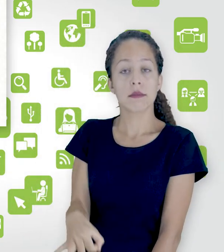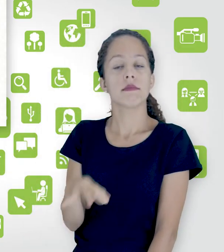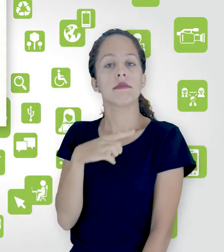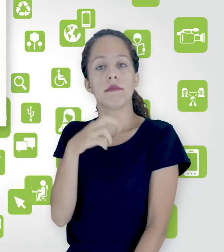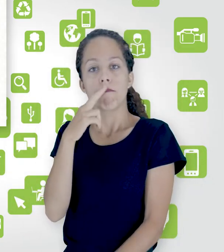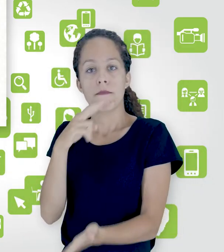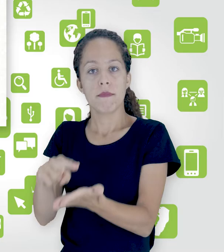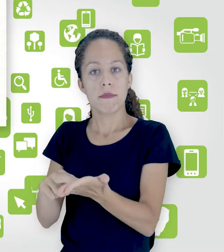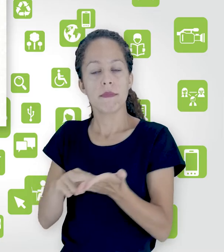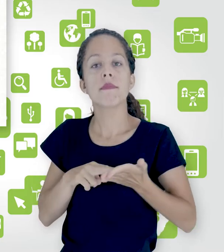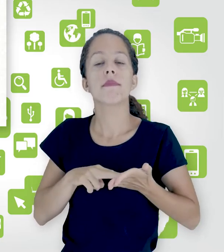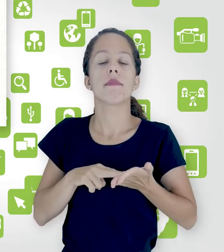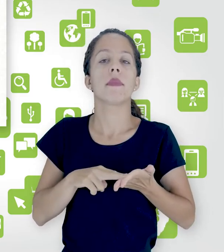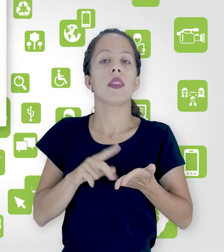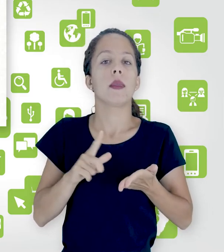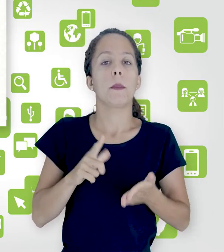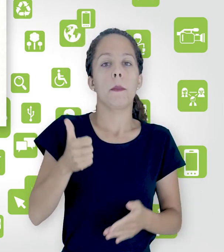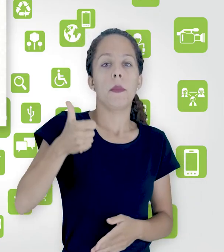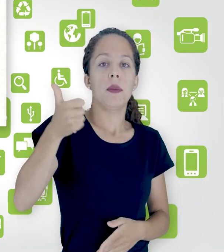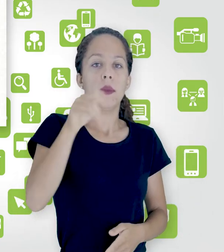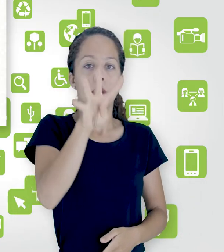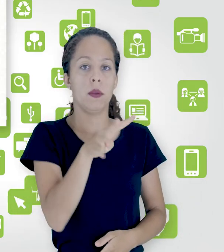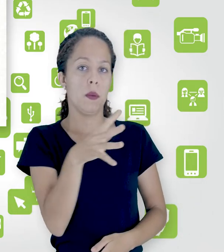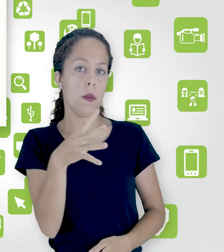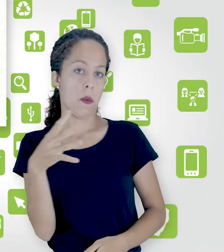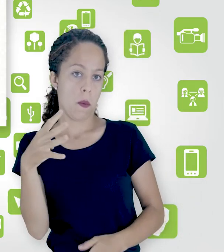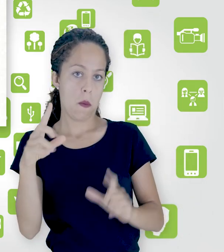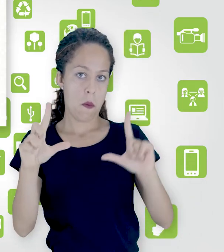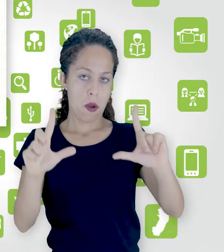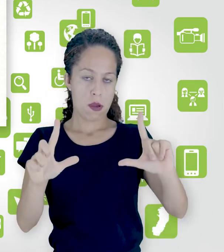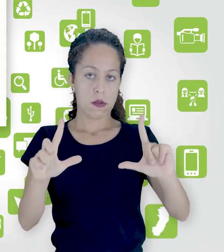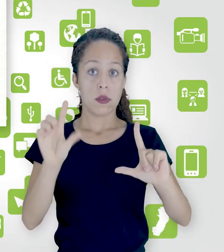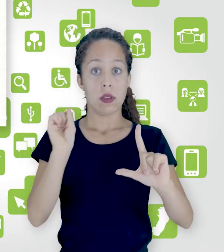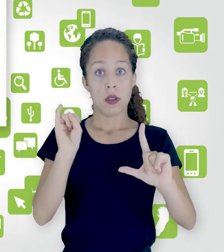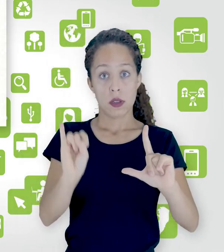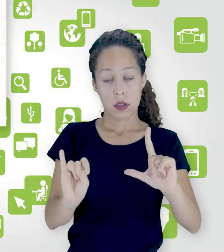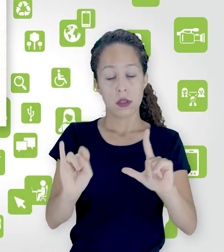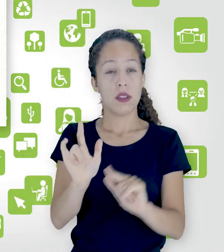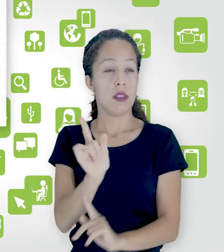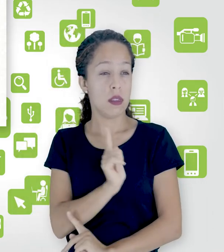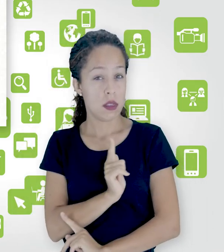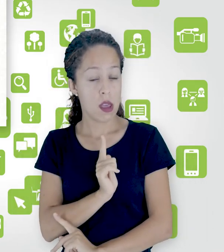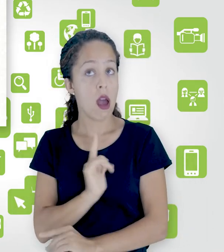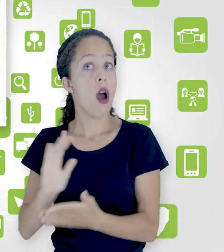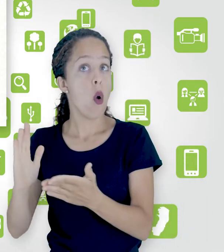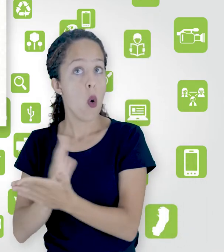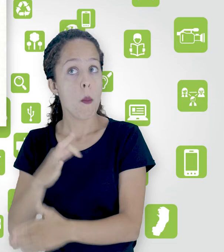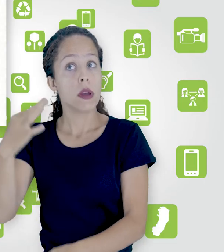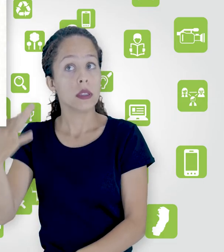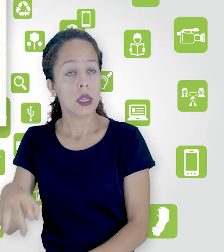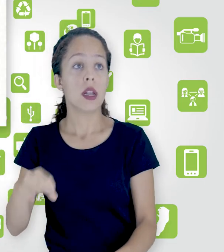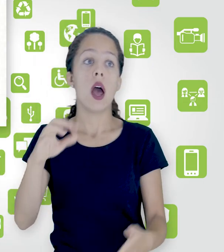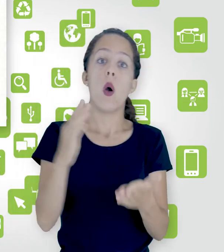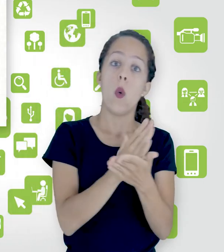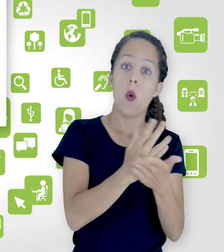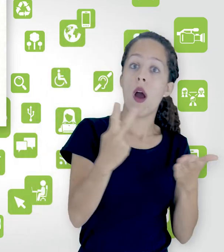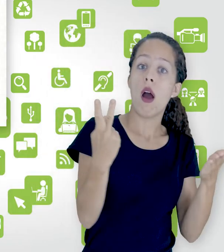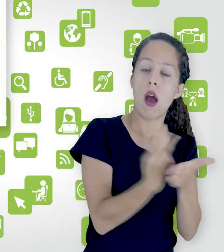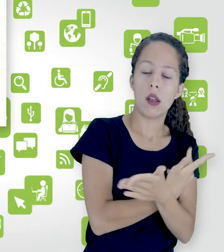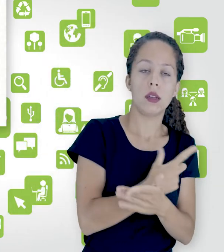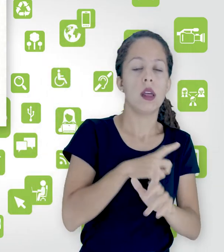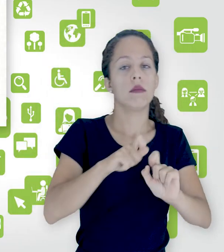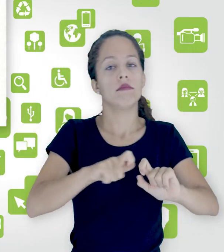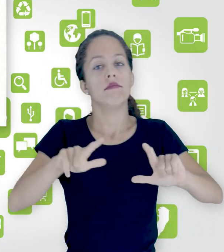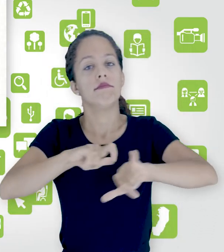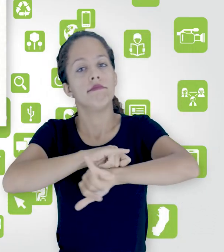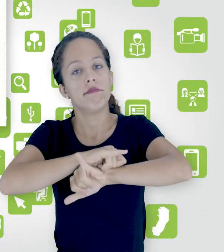correta vai aparecer a mensagem do quadro do 1º quadro se algumas foram corretas e algumas incorretas vai